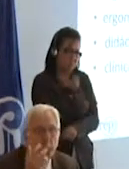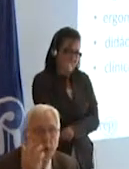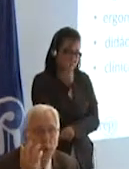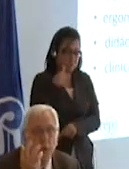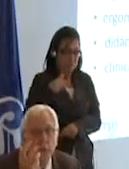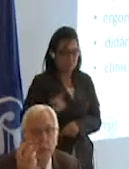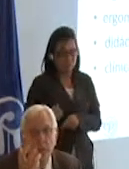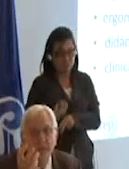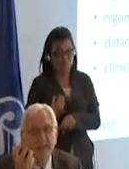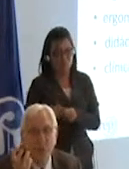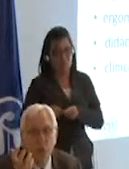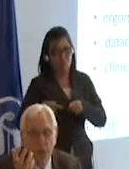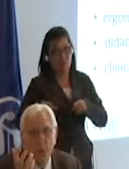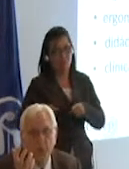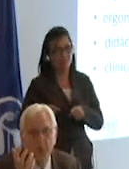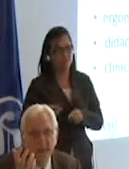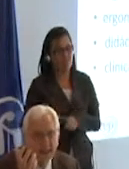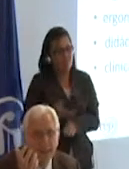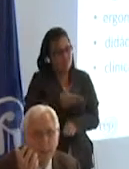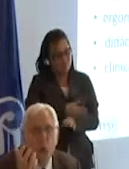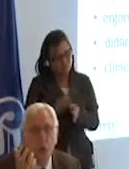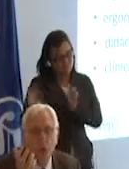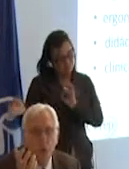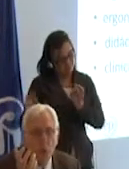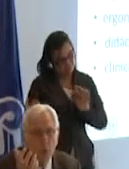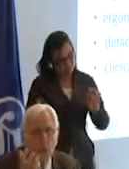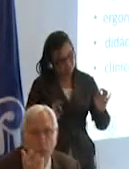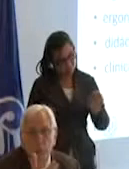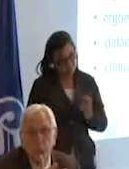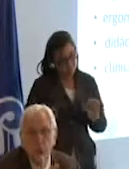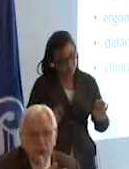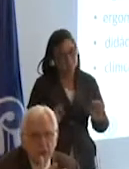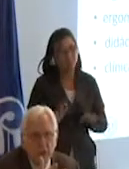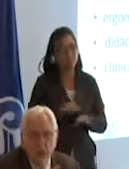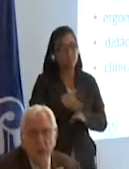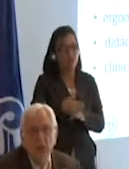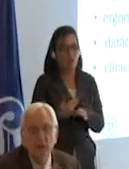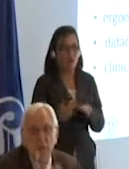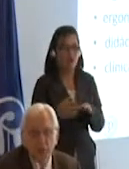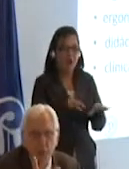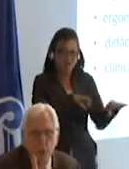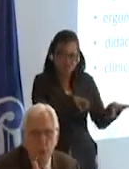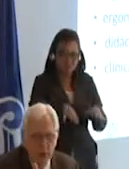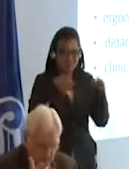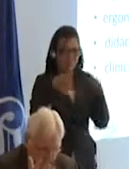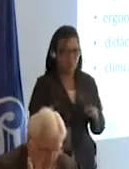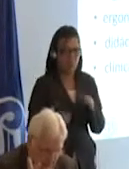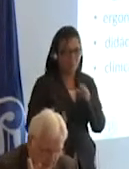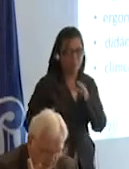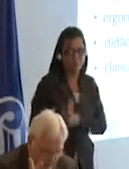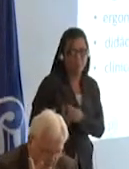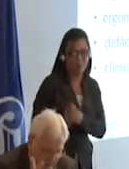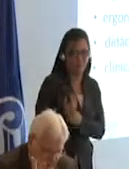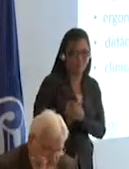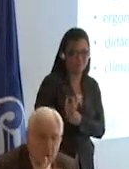Una etapa de preparación, una etapa de acción propiamente dicha, de producción para el docente,